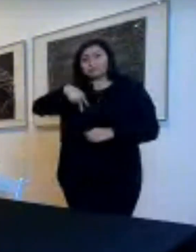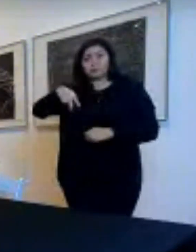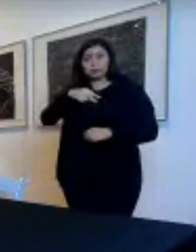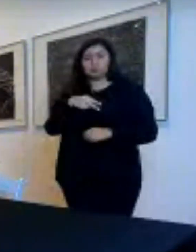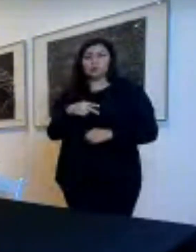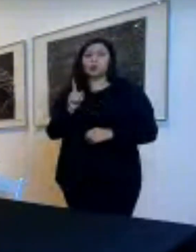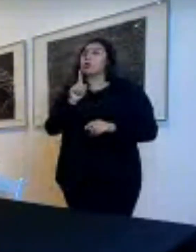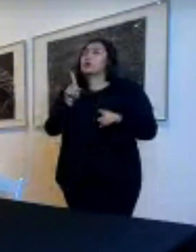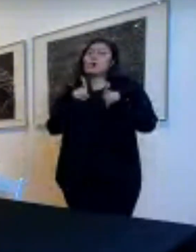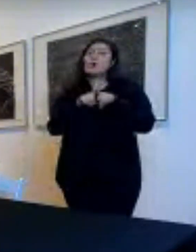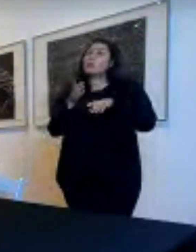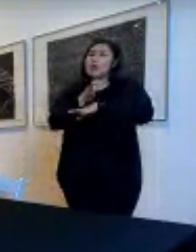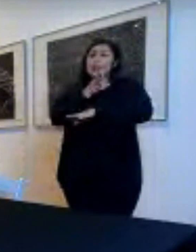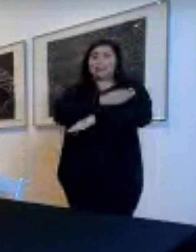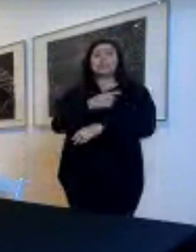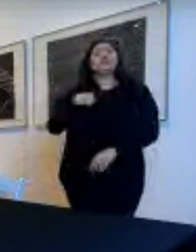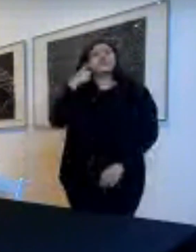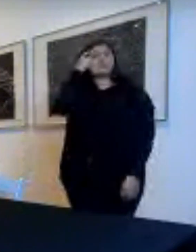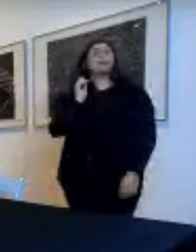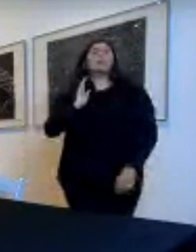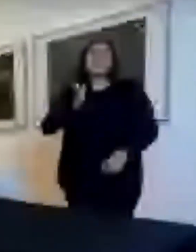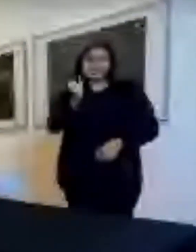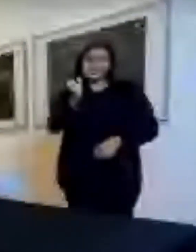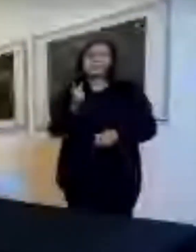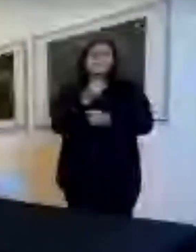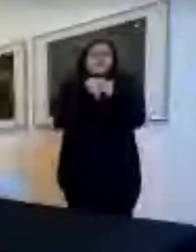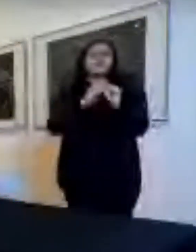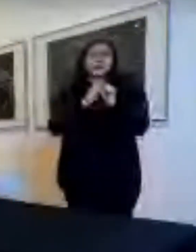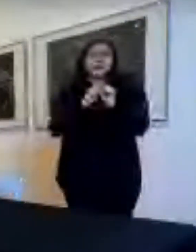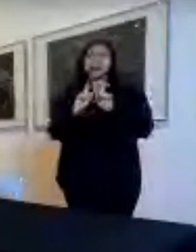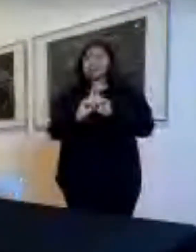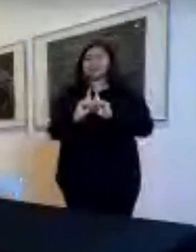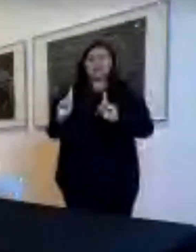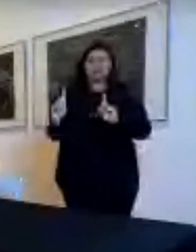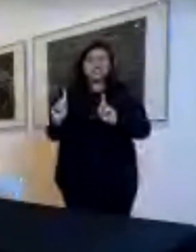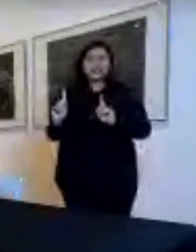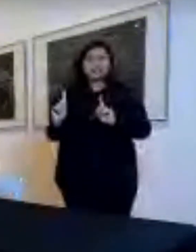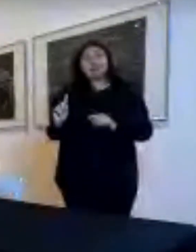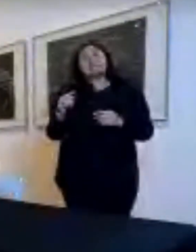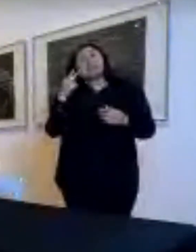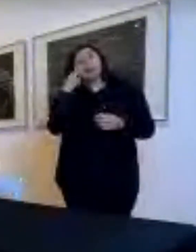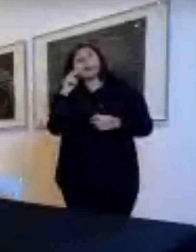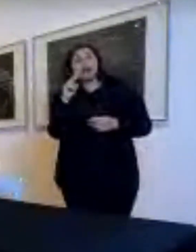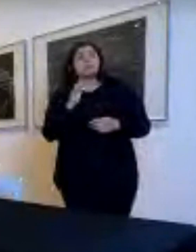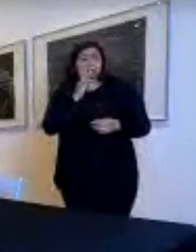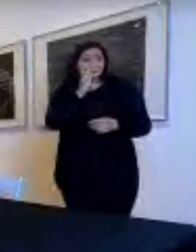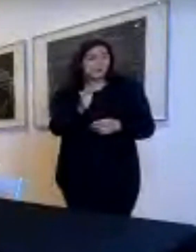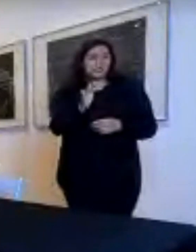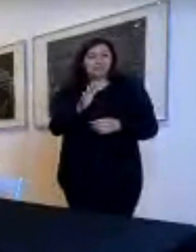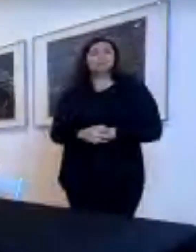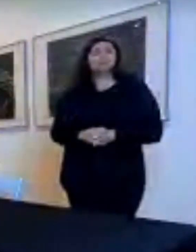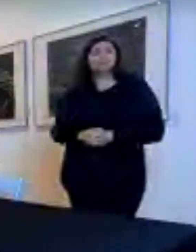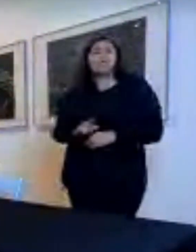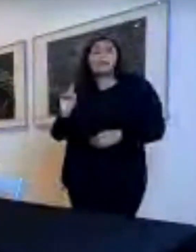menos como antes. Yo creo que va a seguir, yo creo que no se va a poder despegar, pero en fin, eso está por verse. Bueno, el primero de